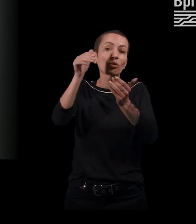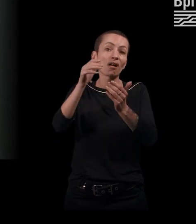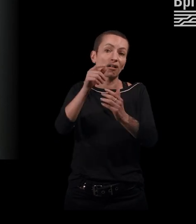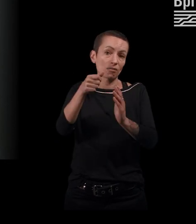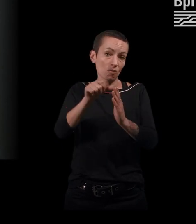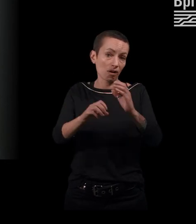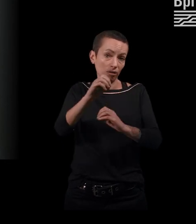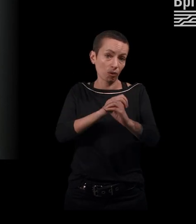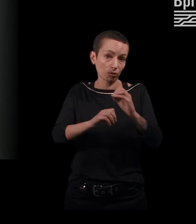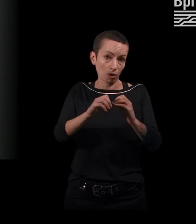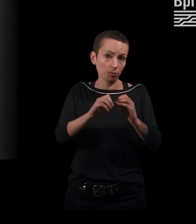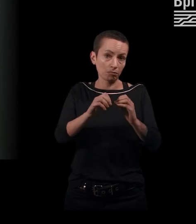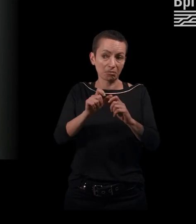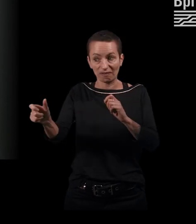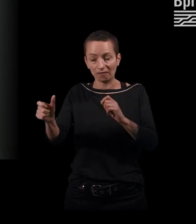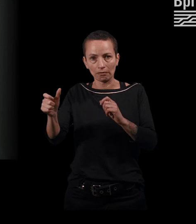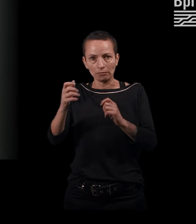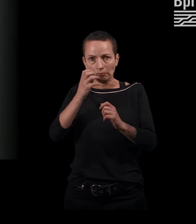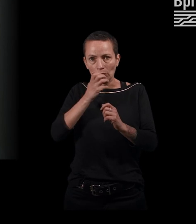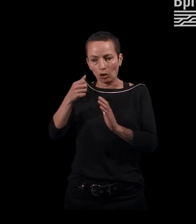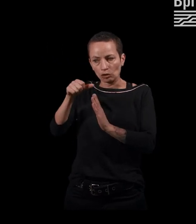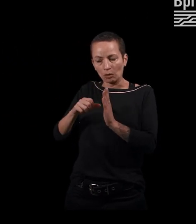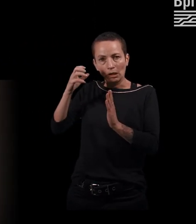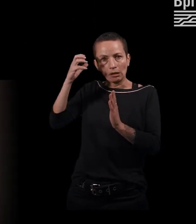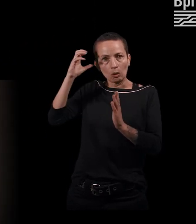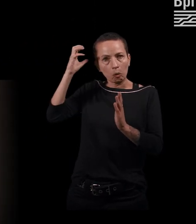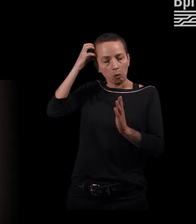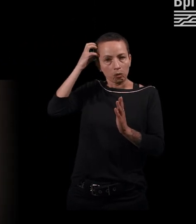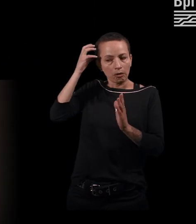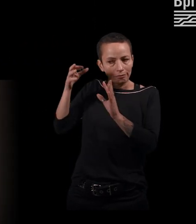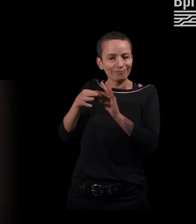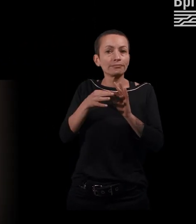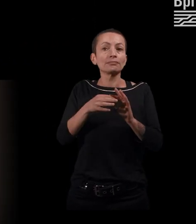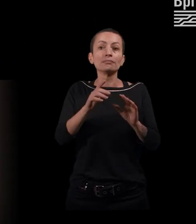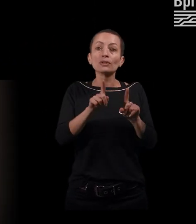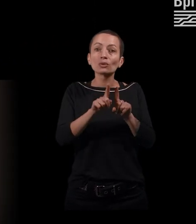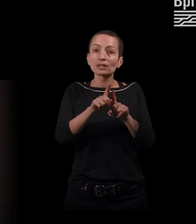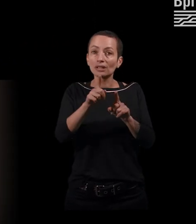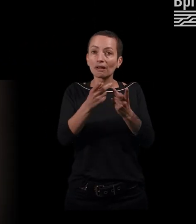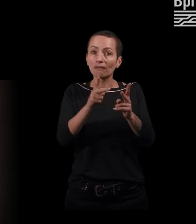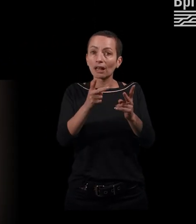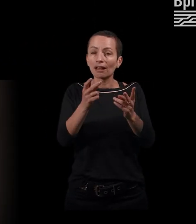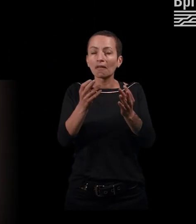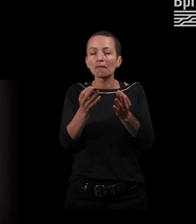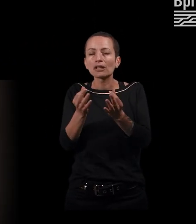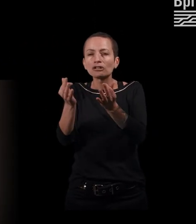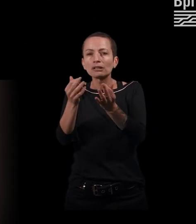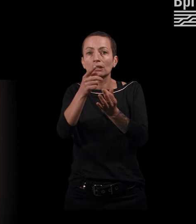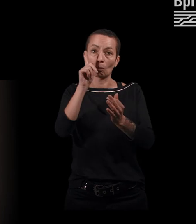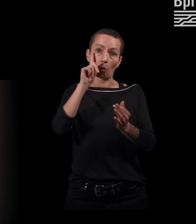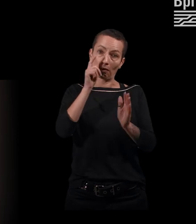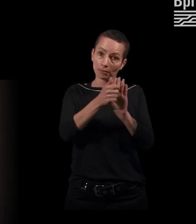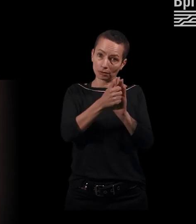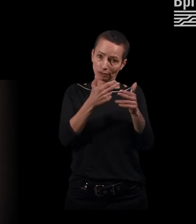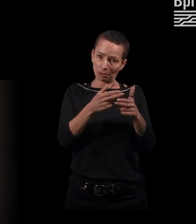et l'horreur d'août. Et ça parle aussi de la fragilité des villes, parce que votre personnage s'appelle tout de même Ougarit, qui est